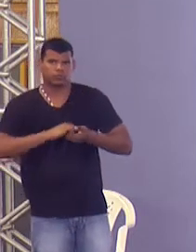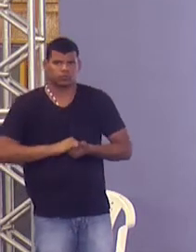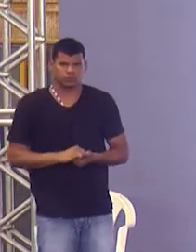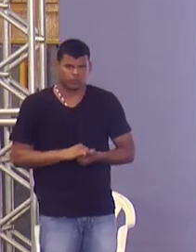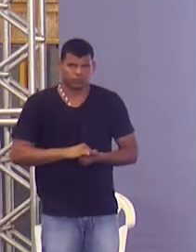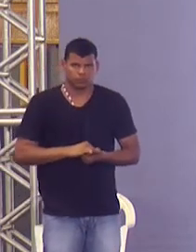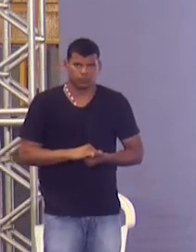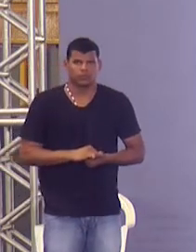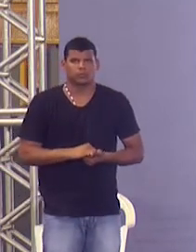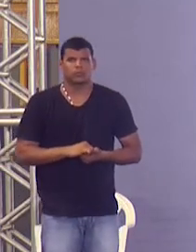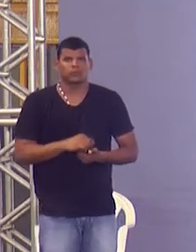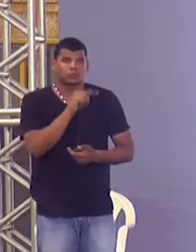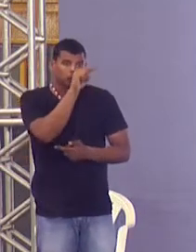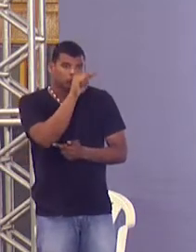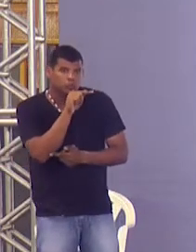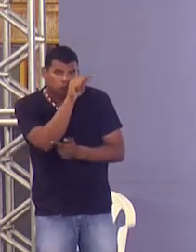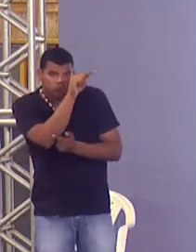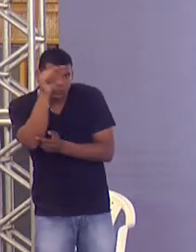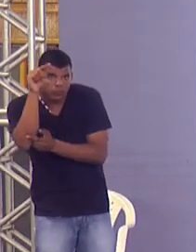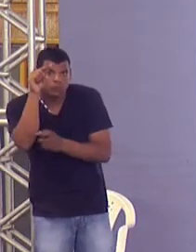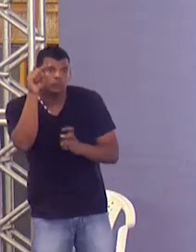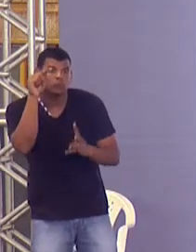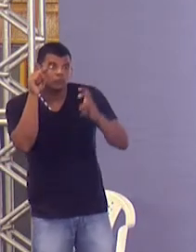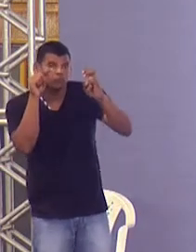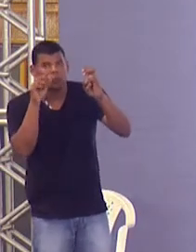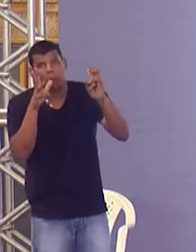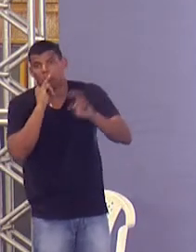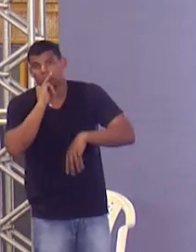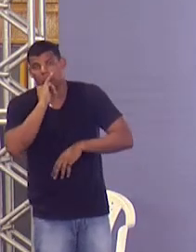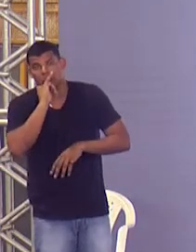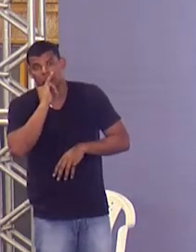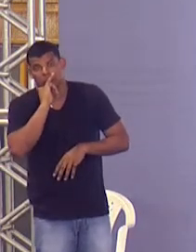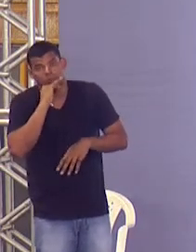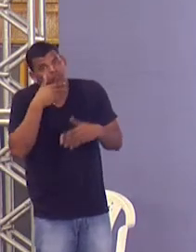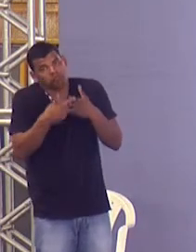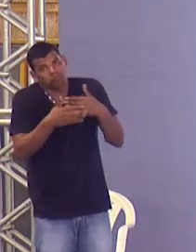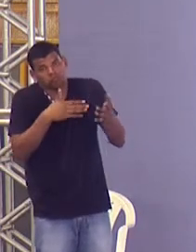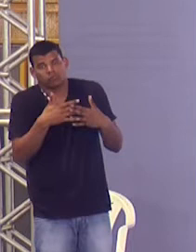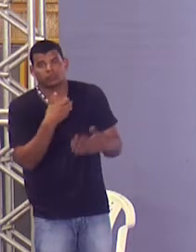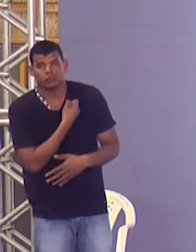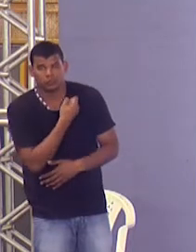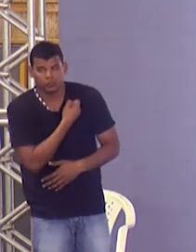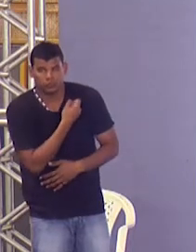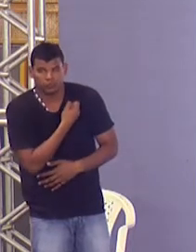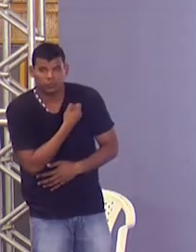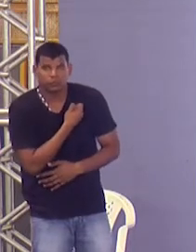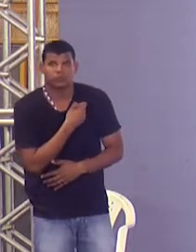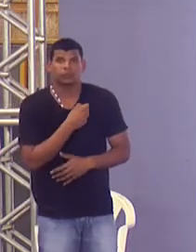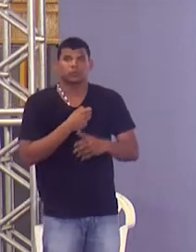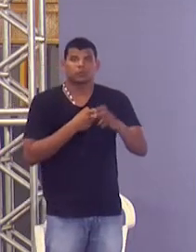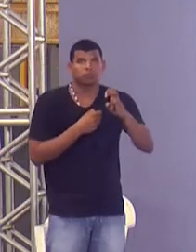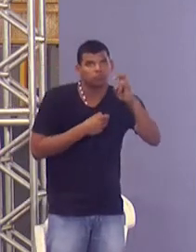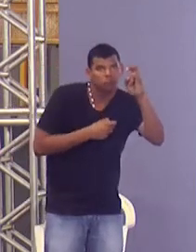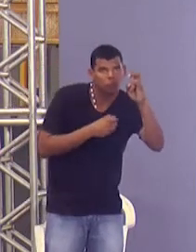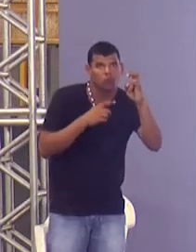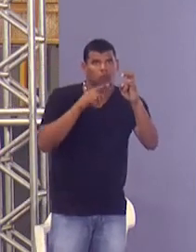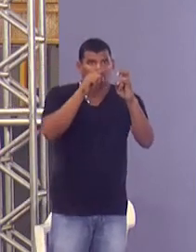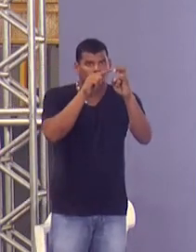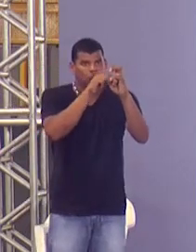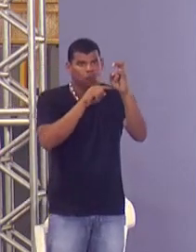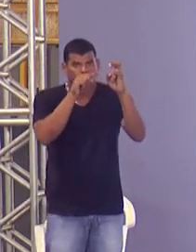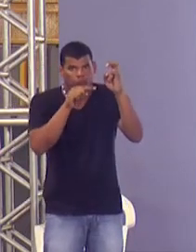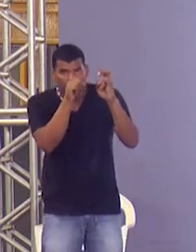raiz, ó, esse cara aqui, ó, ele é chamado de índice. ele é o denominador da